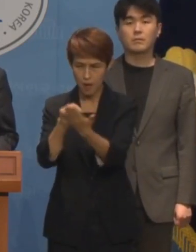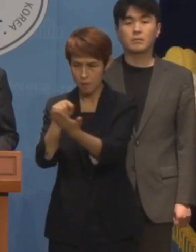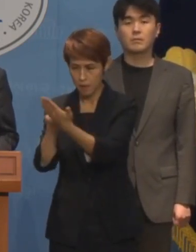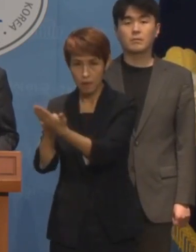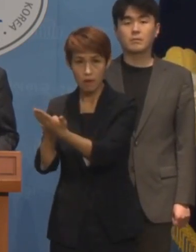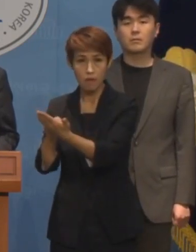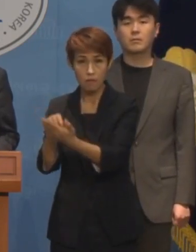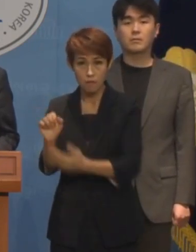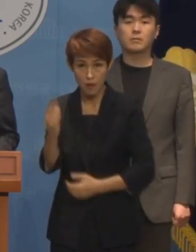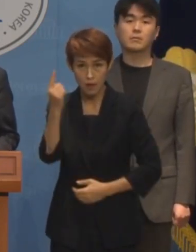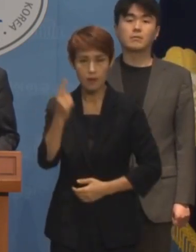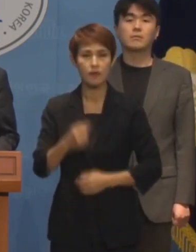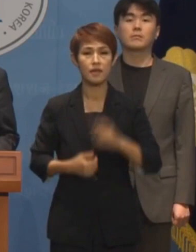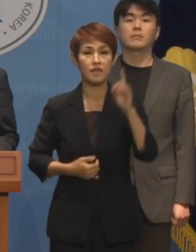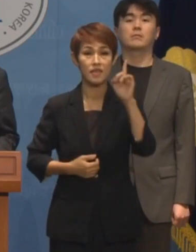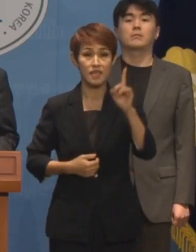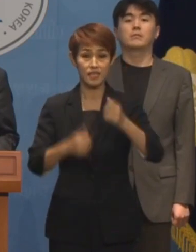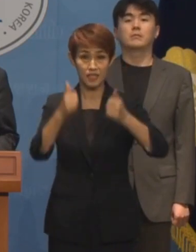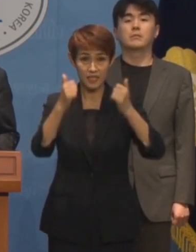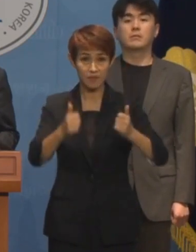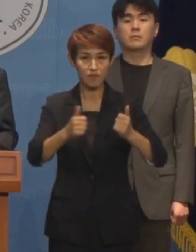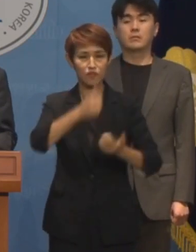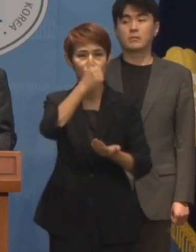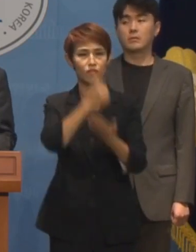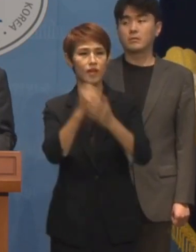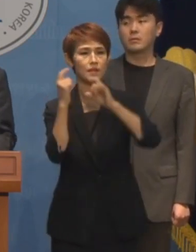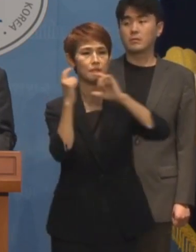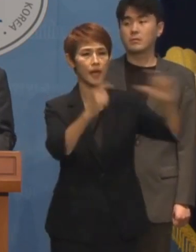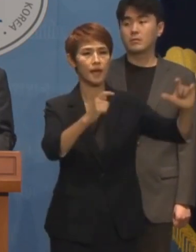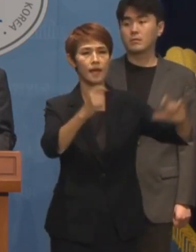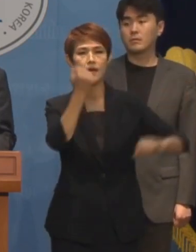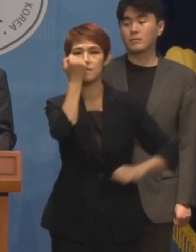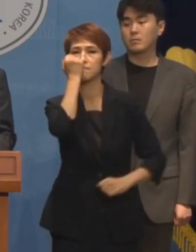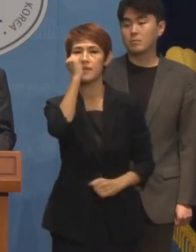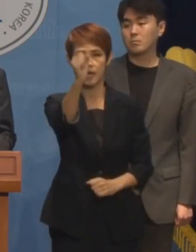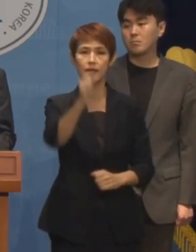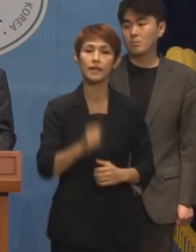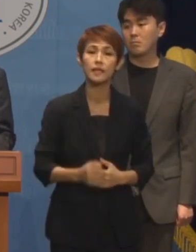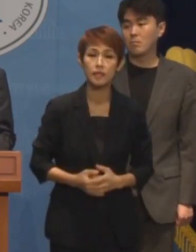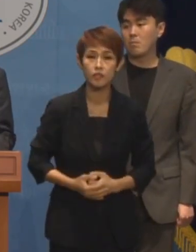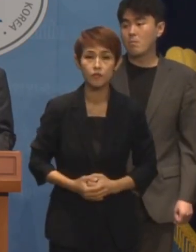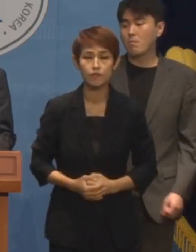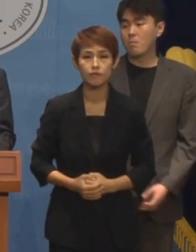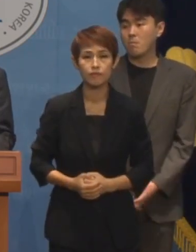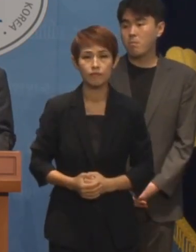선고는 유죄일 수밖에 없을 것이라 봅니다.